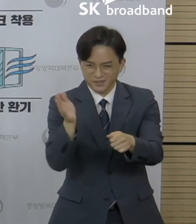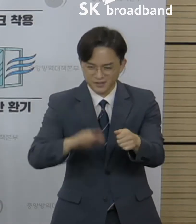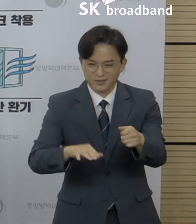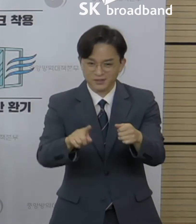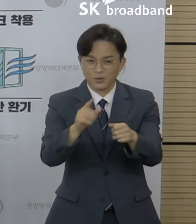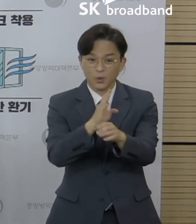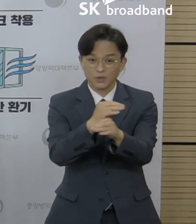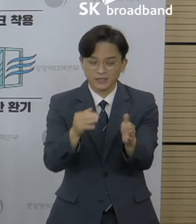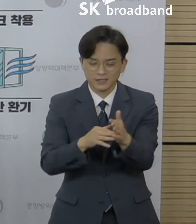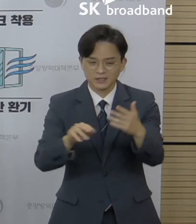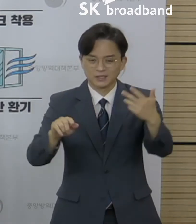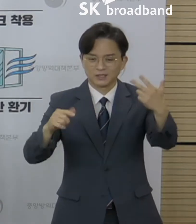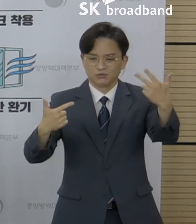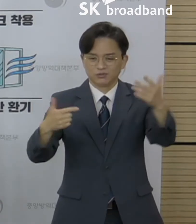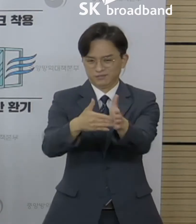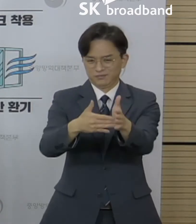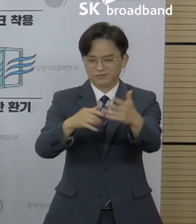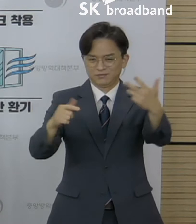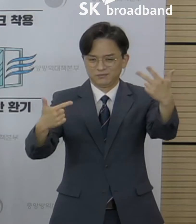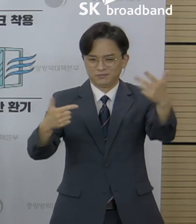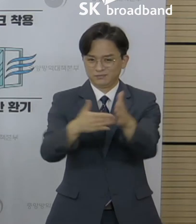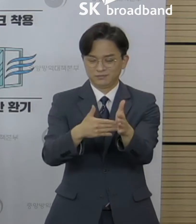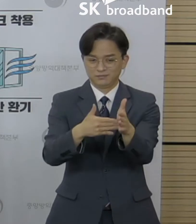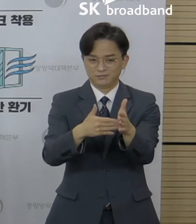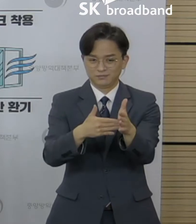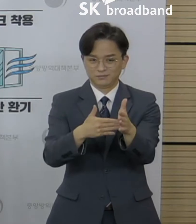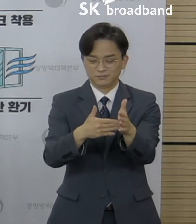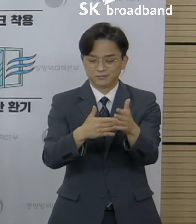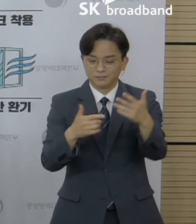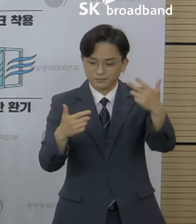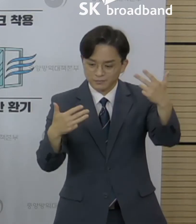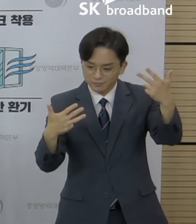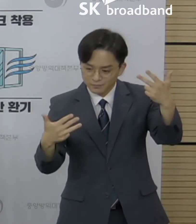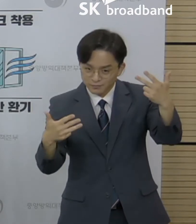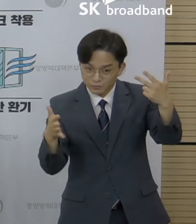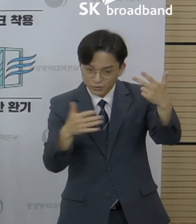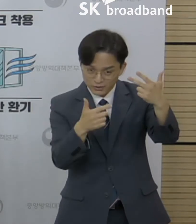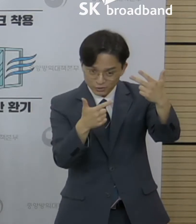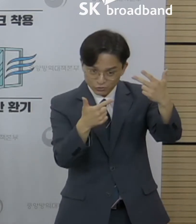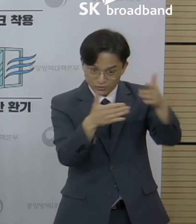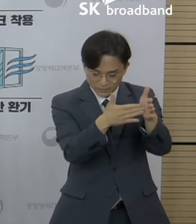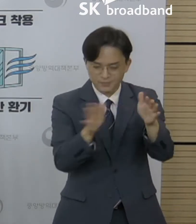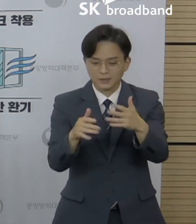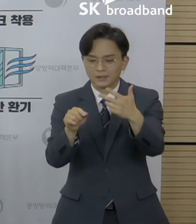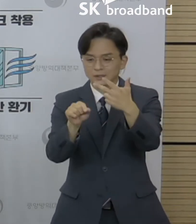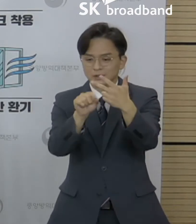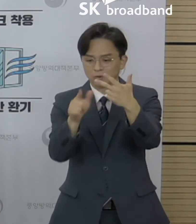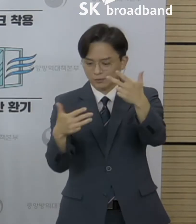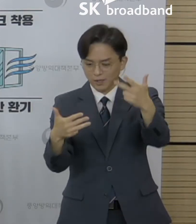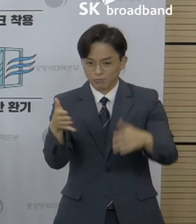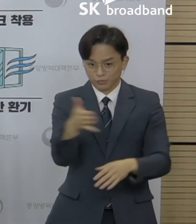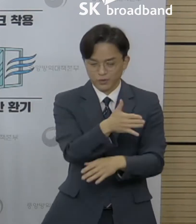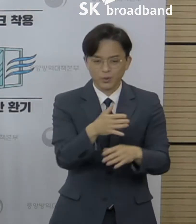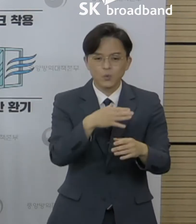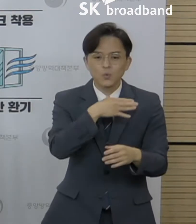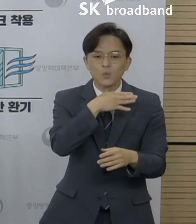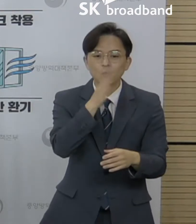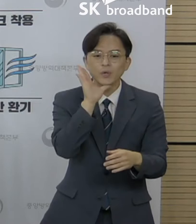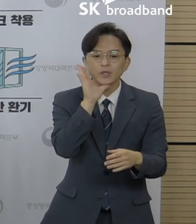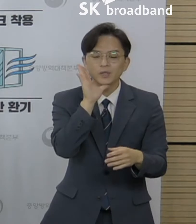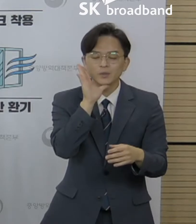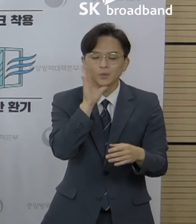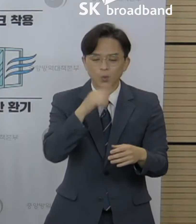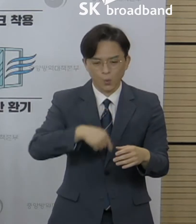종료됩니다. 다만 말씀드린 대로 7월 8일부터는 개별 예약을 통해서 75세 이상 어르신